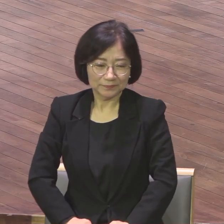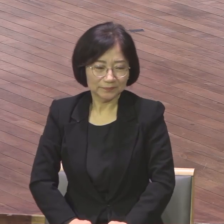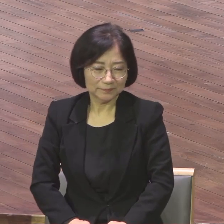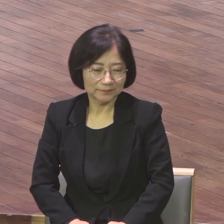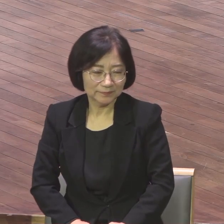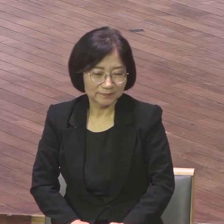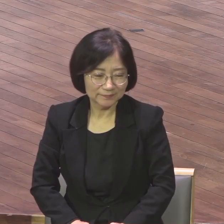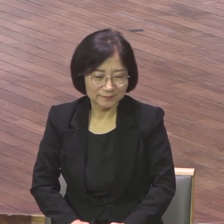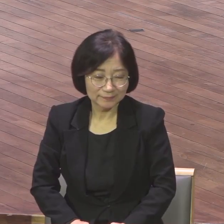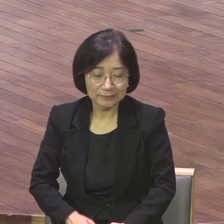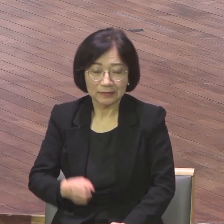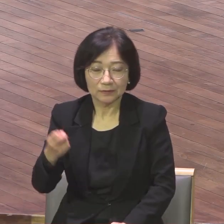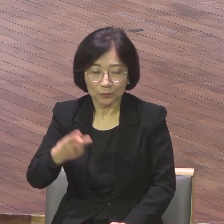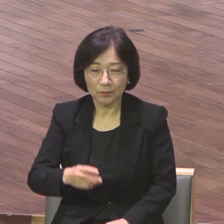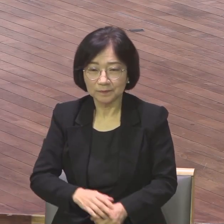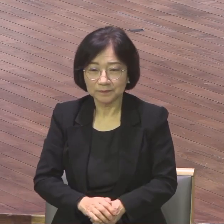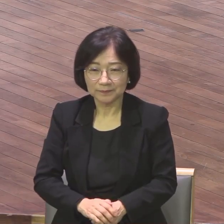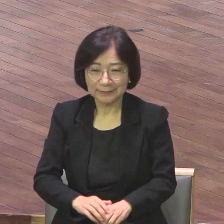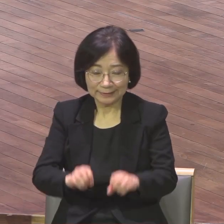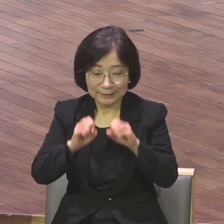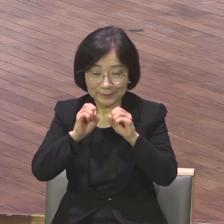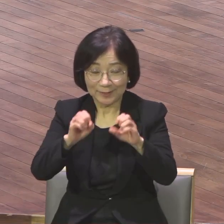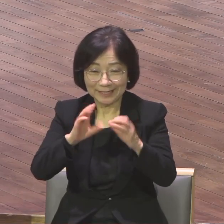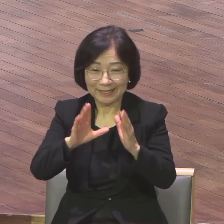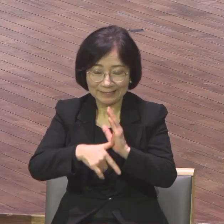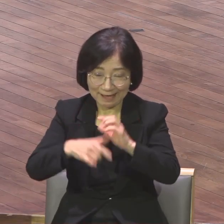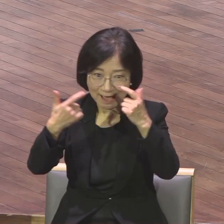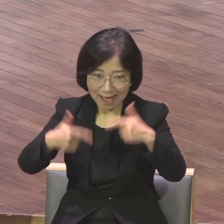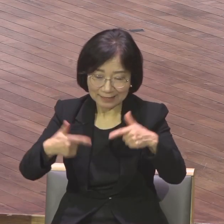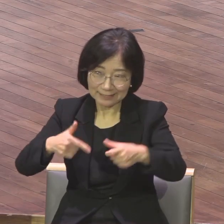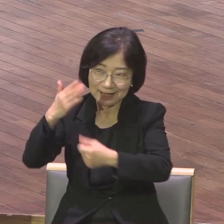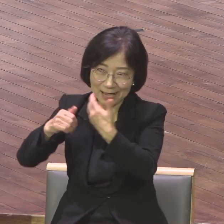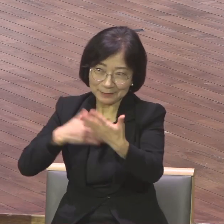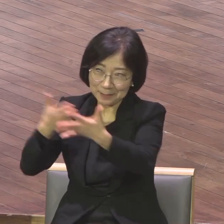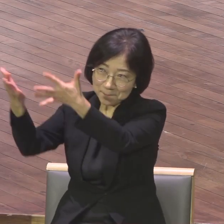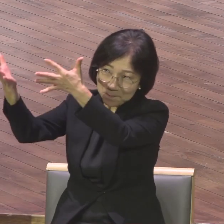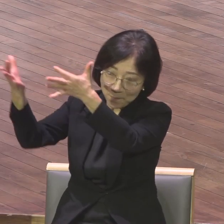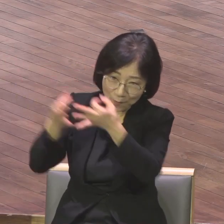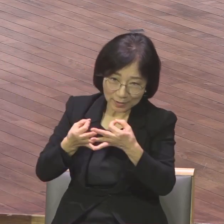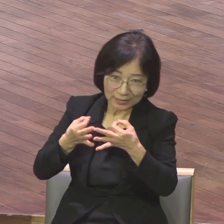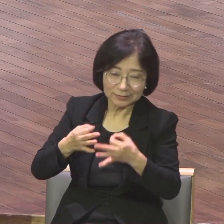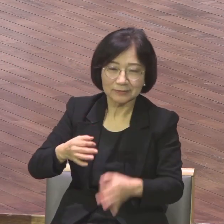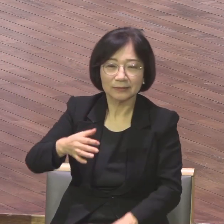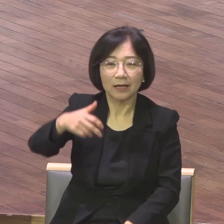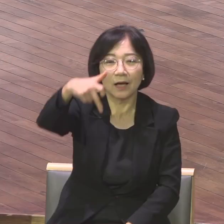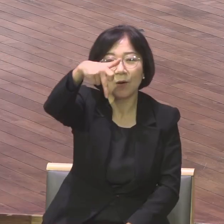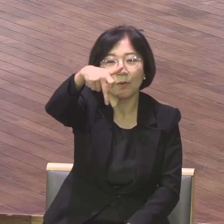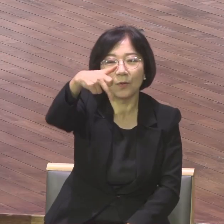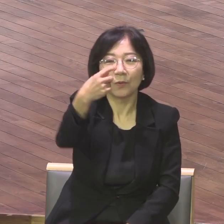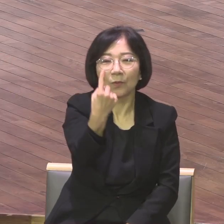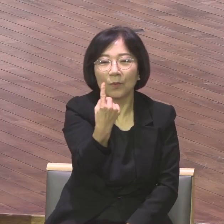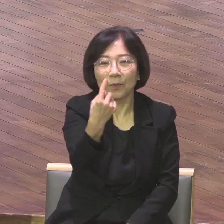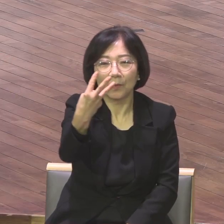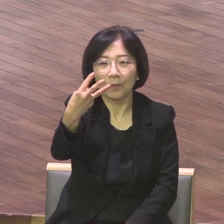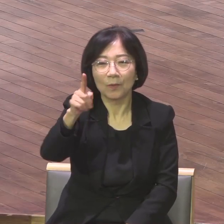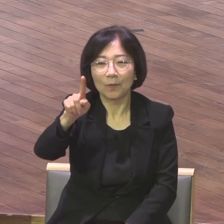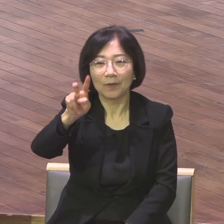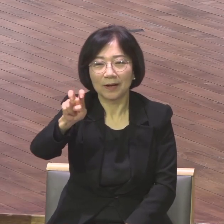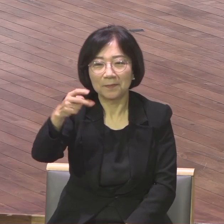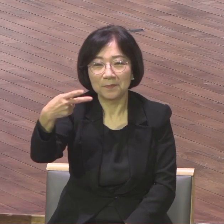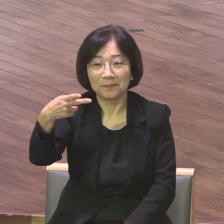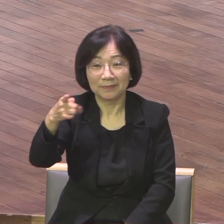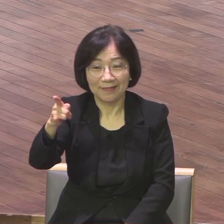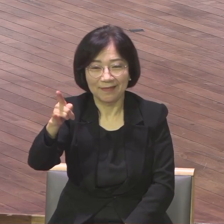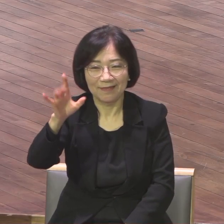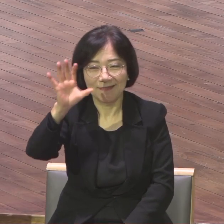오직 하나님 앞에서 뭐요? 이 고람도의 자세로, 고람도란 말은 하나님 앞에서라는 이 종교 교육